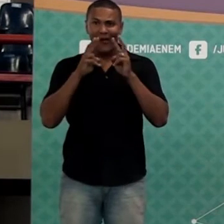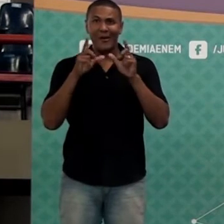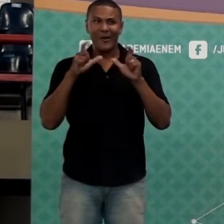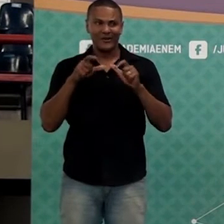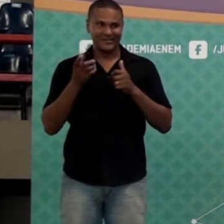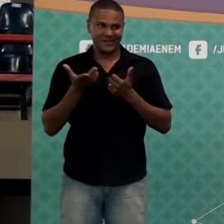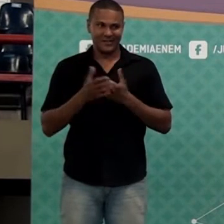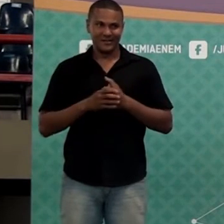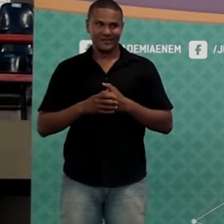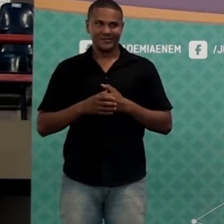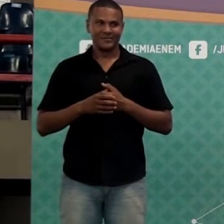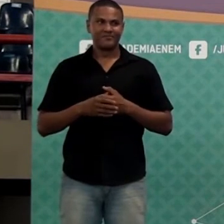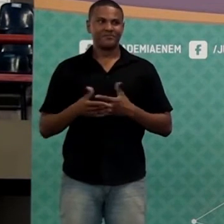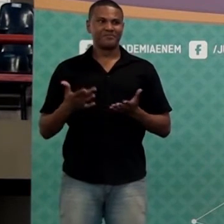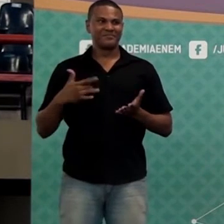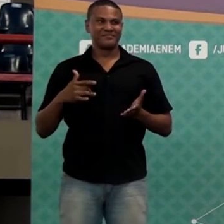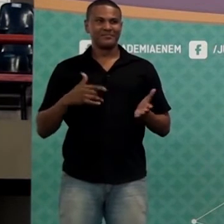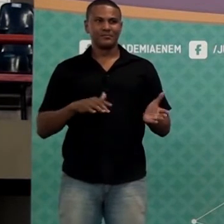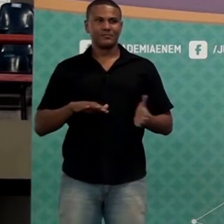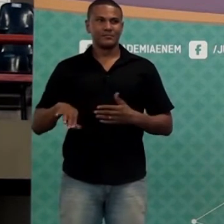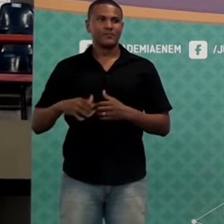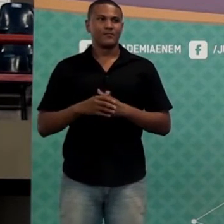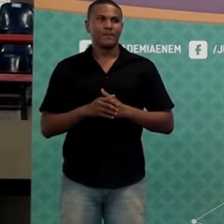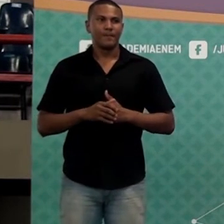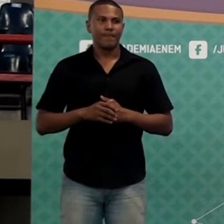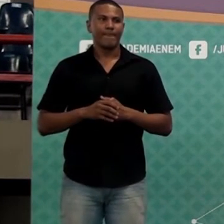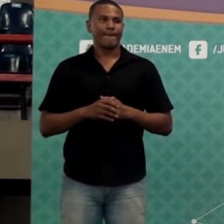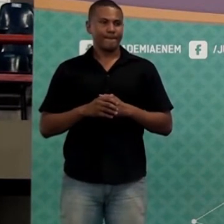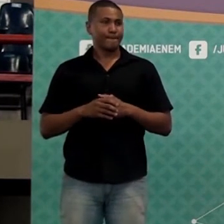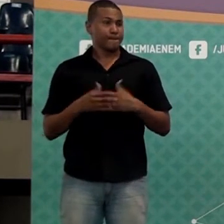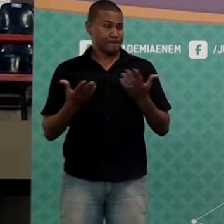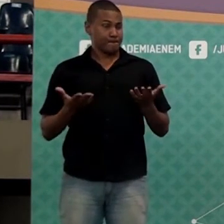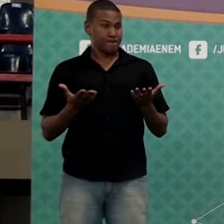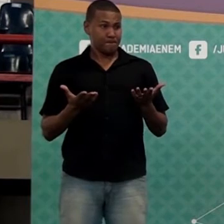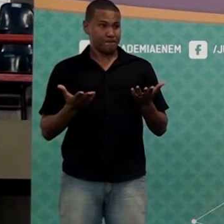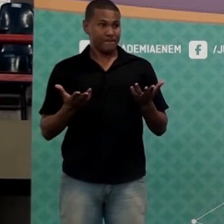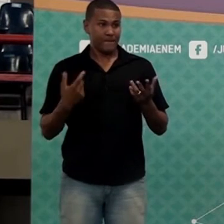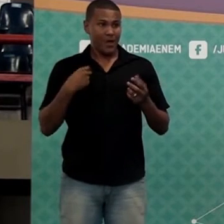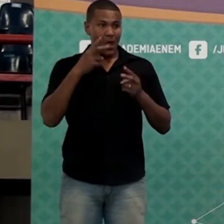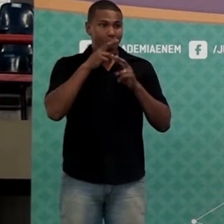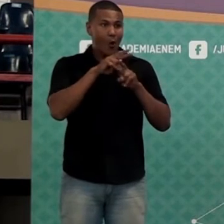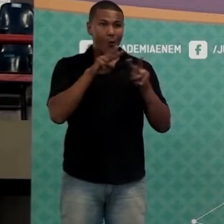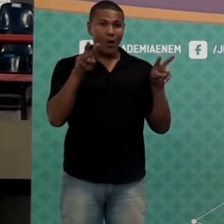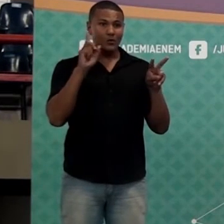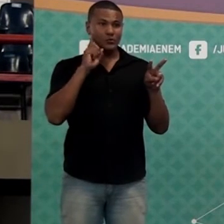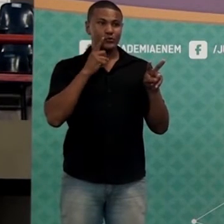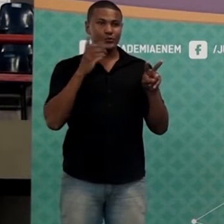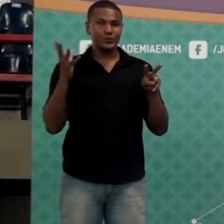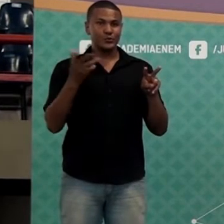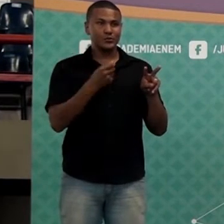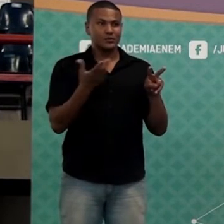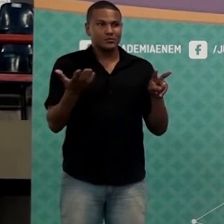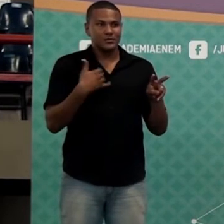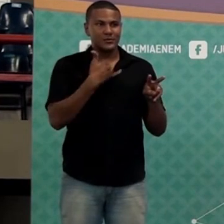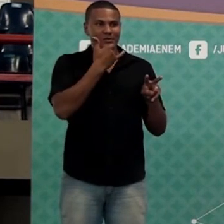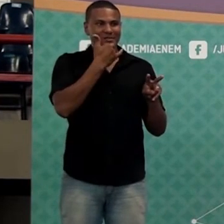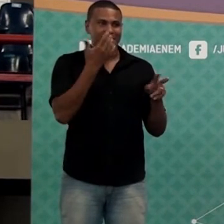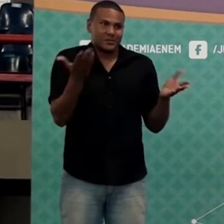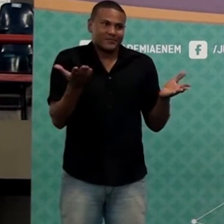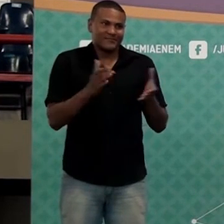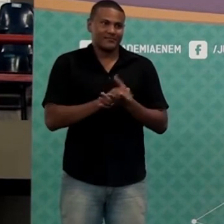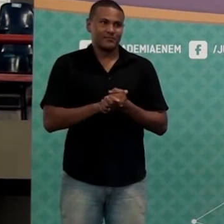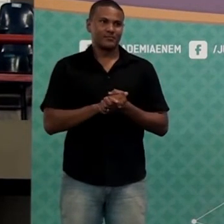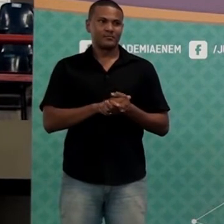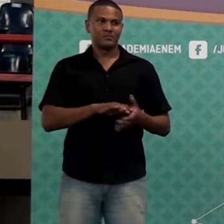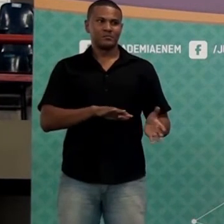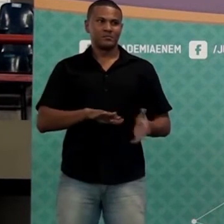línguas nacionais. Vai surgir o francês, vai surgir o alemão, o italiano, o inglês. E antes não era assim